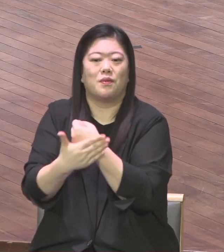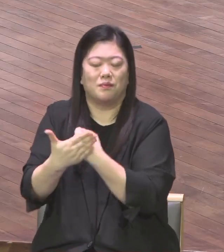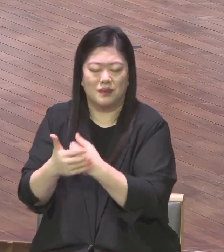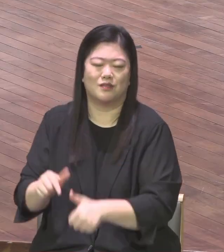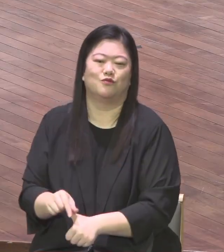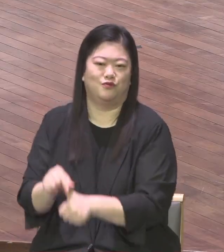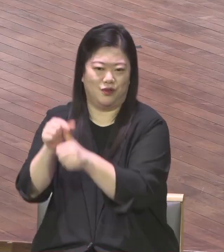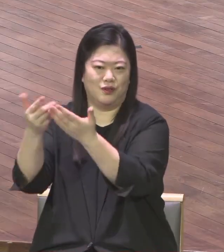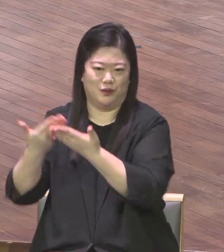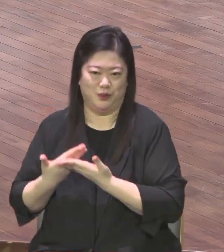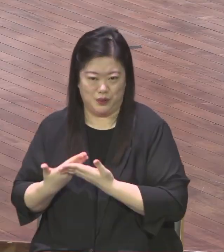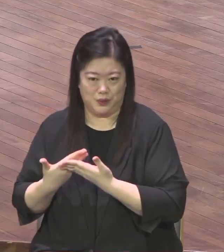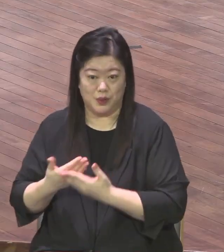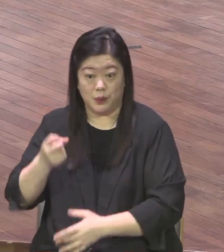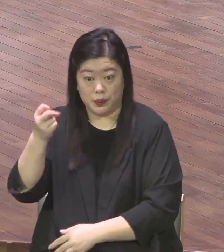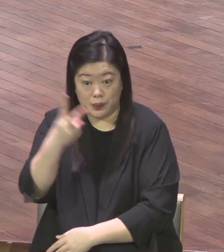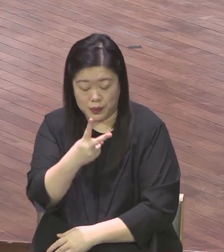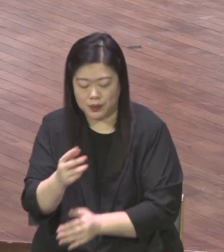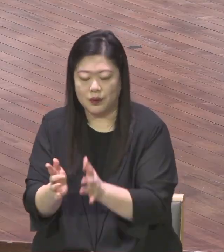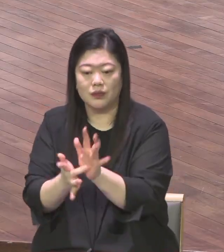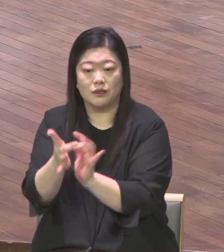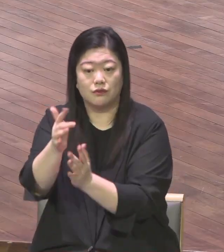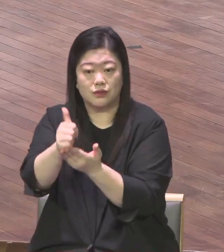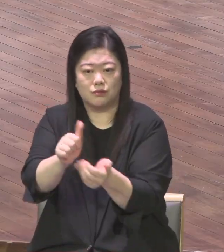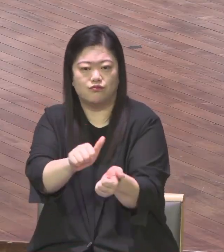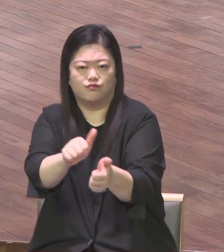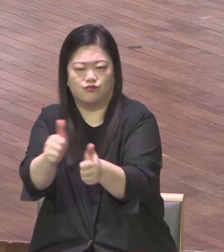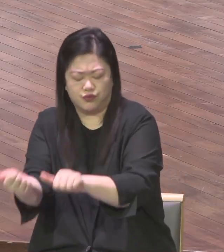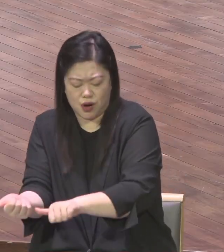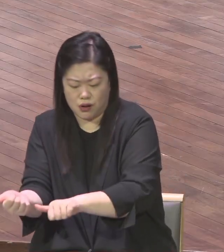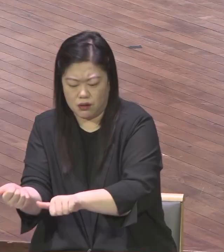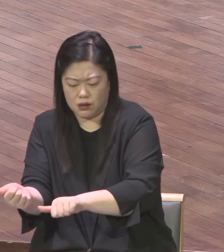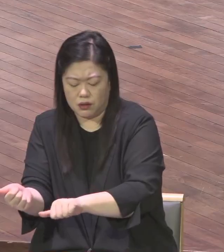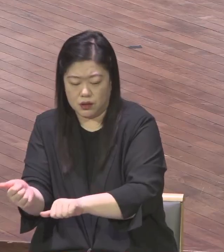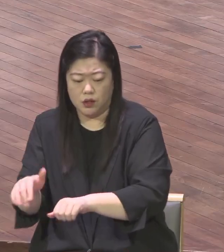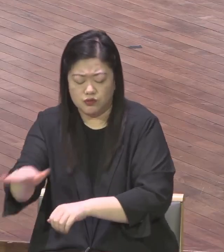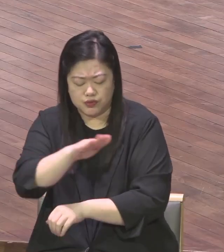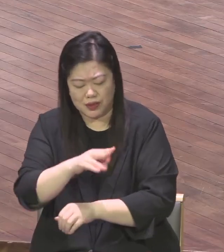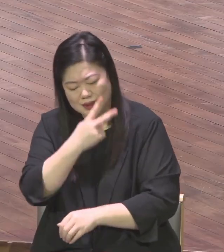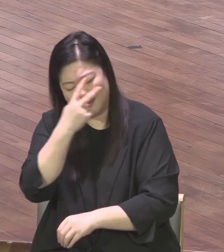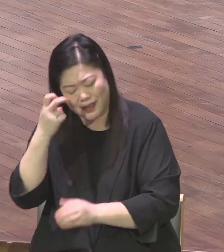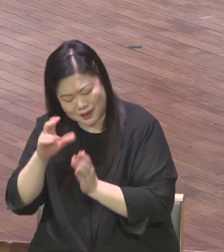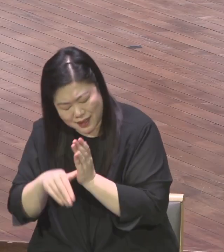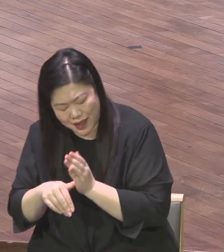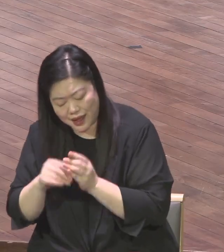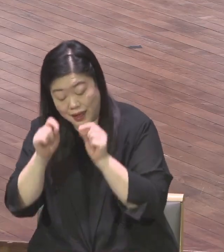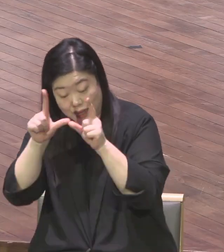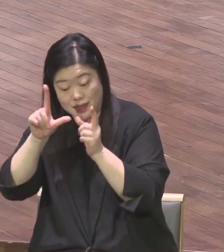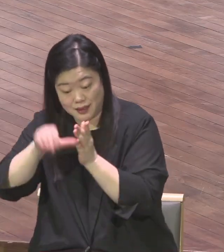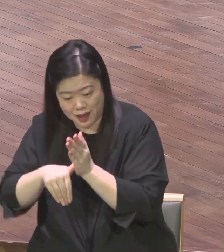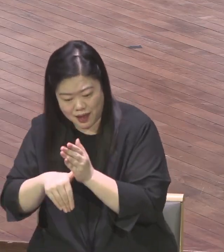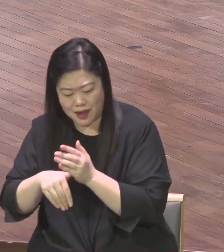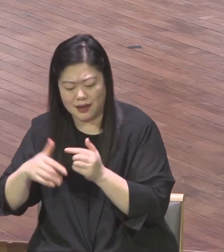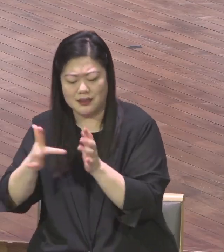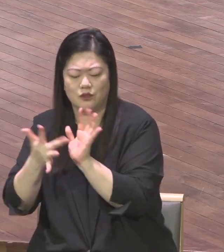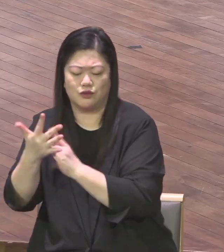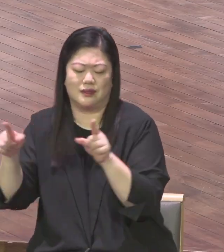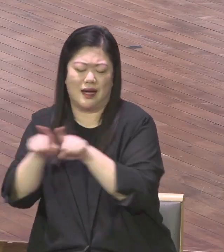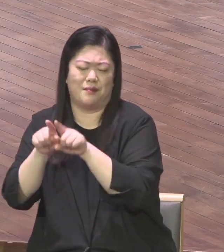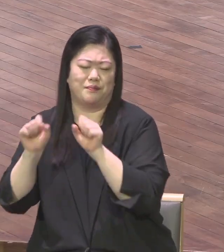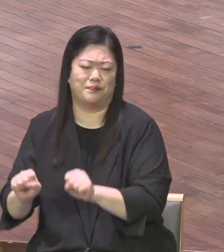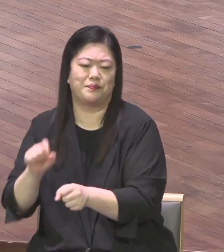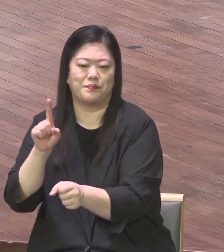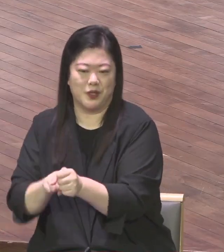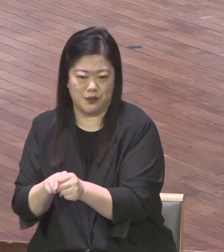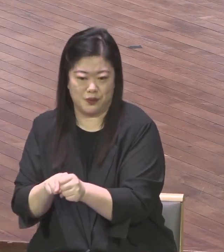하려 하심이라. 예수께서 우리를 위하여 죽으사 우리로 하여금 깨어있든지 자든지 자기와 함께 살게 하려 하셨느니라.